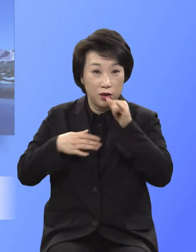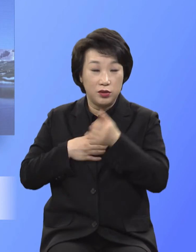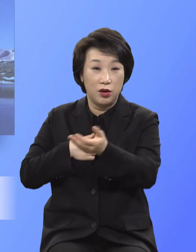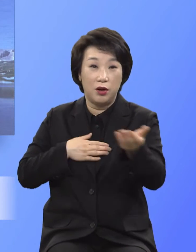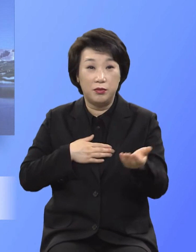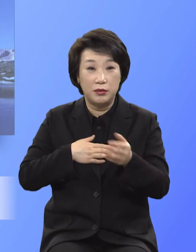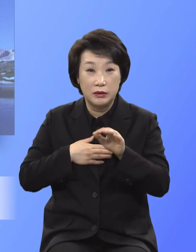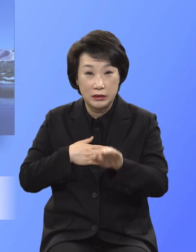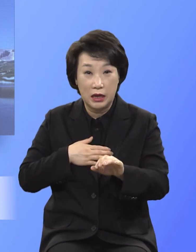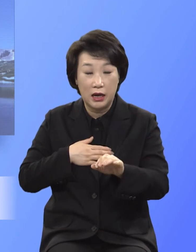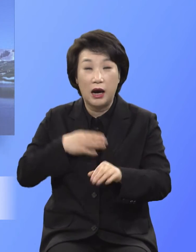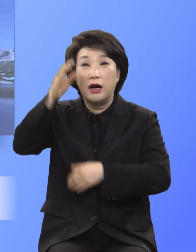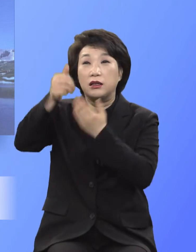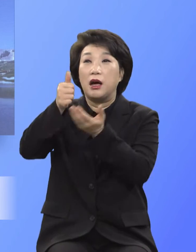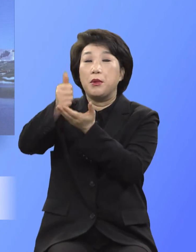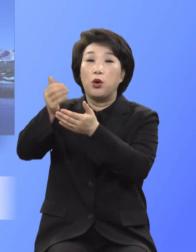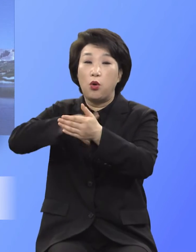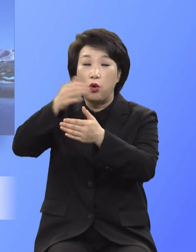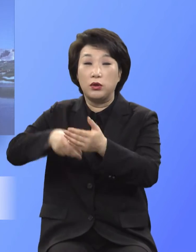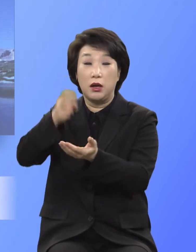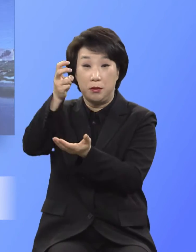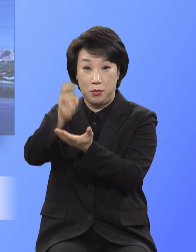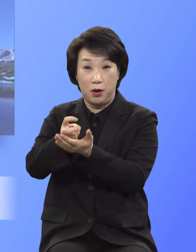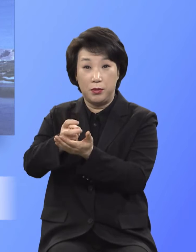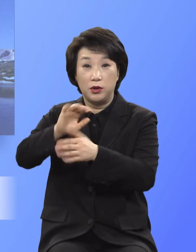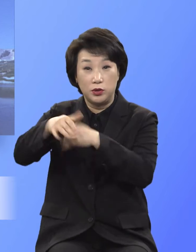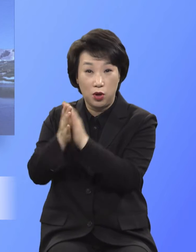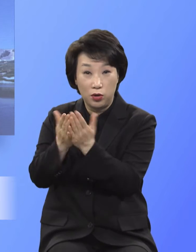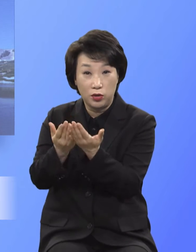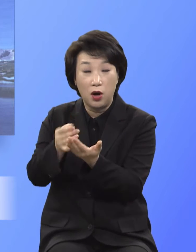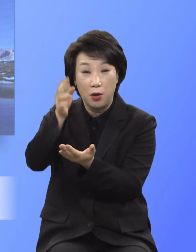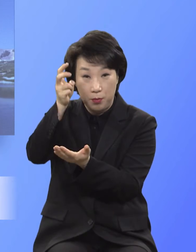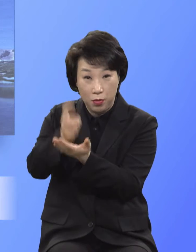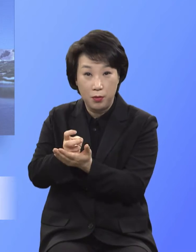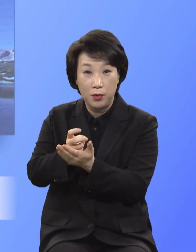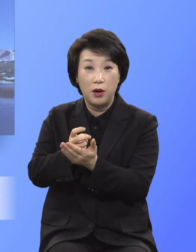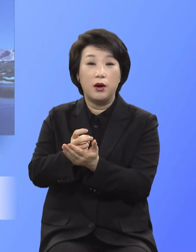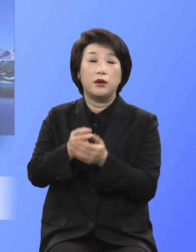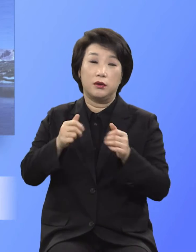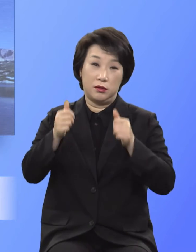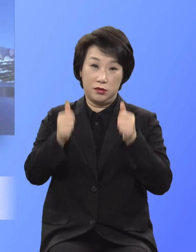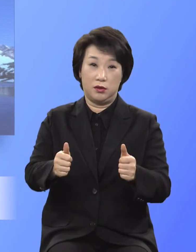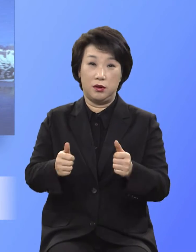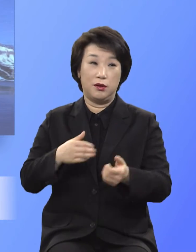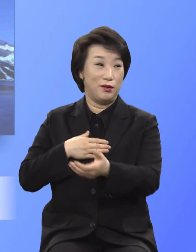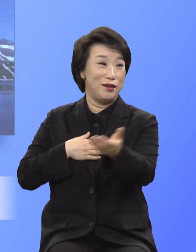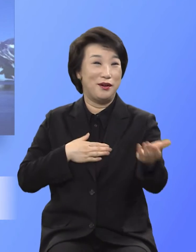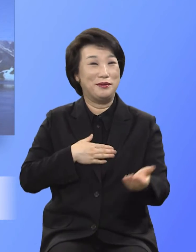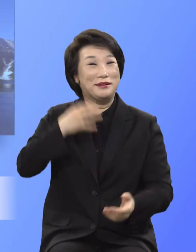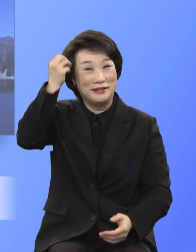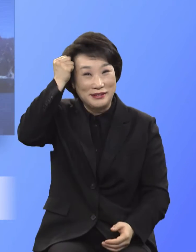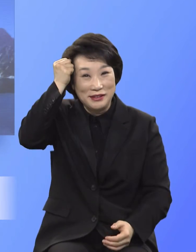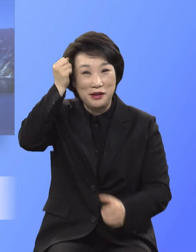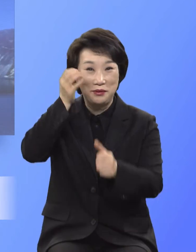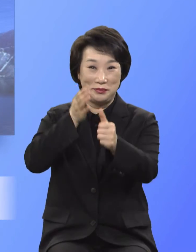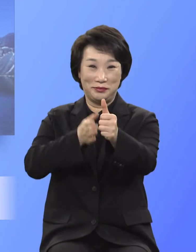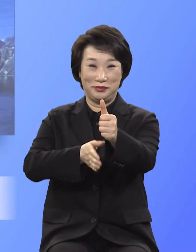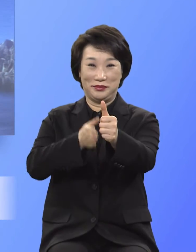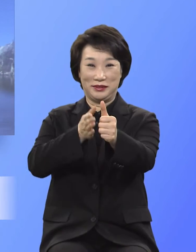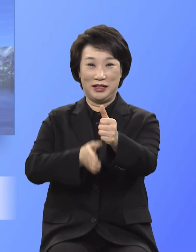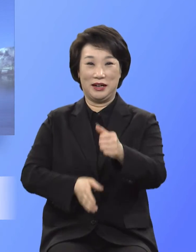반드시 그분은 하나님의 공의로운 법, 성경의 법으로 처리한다는 사실을 잊어서는 안